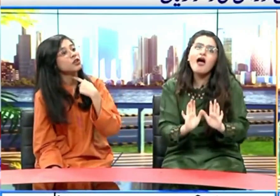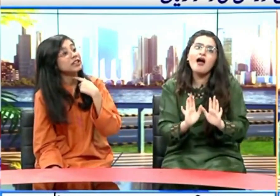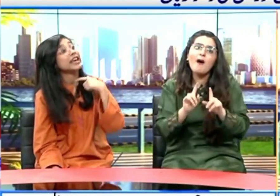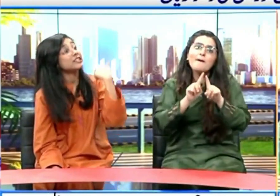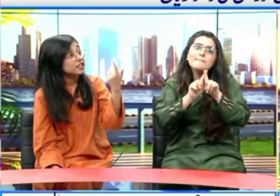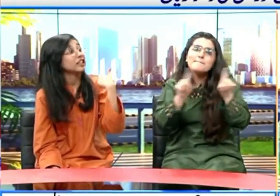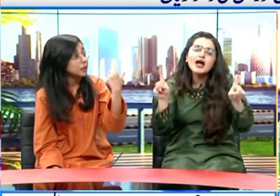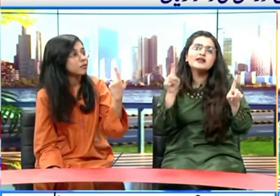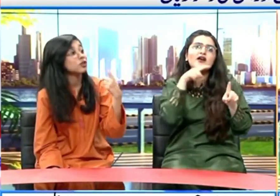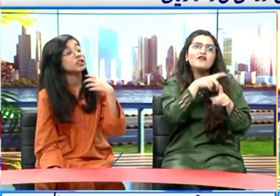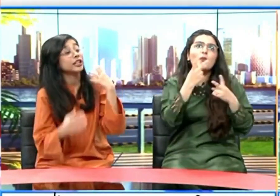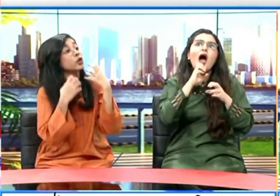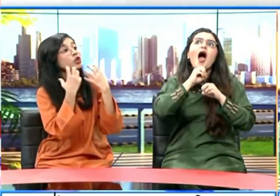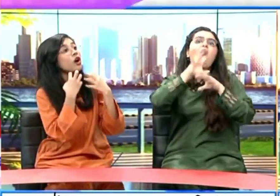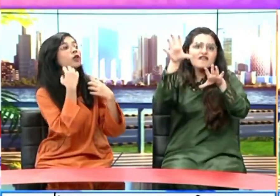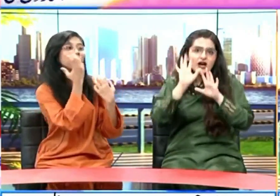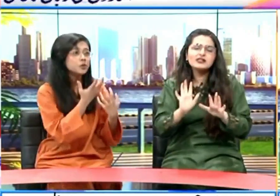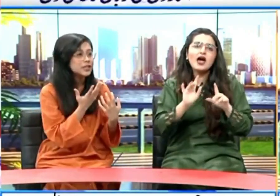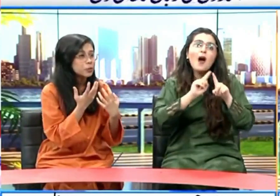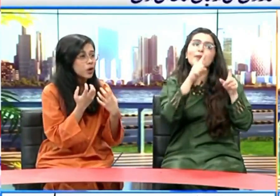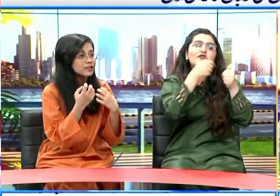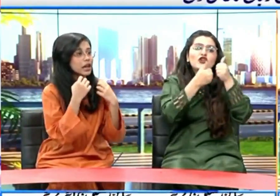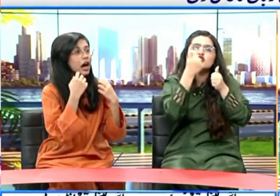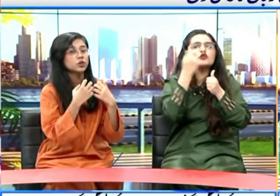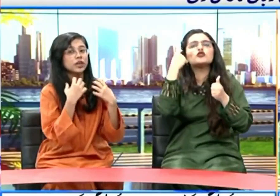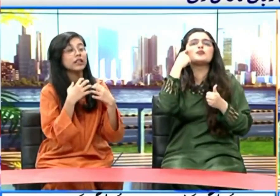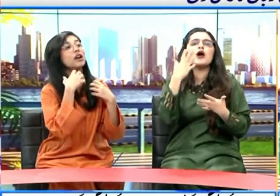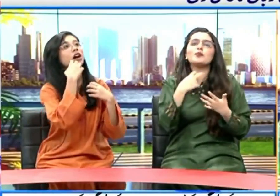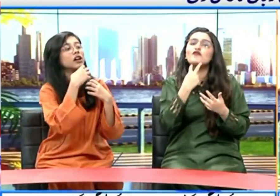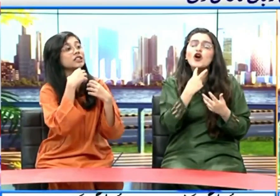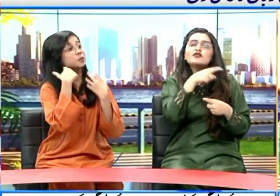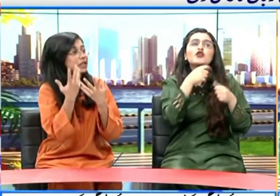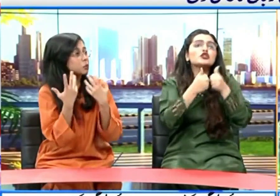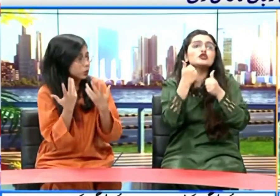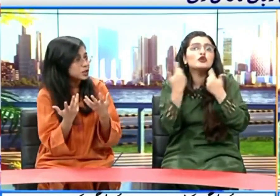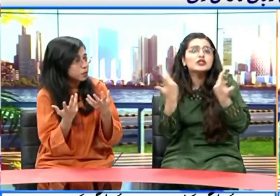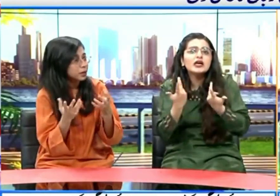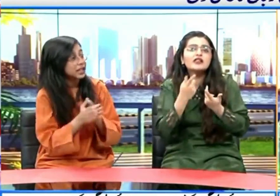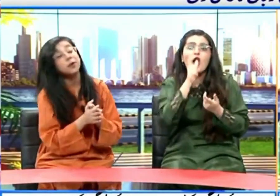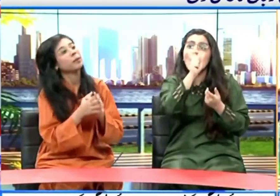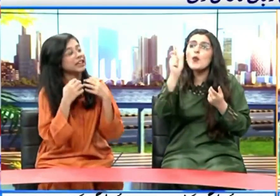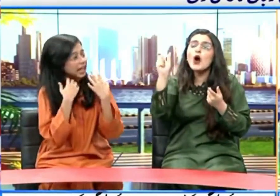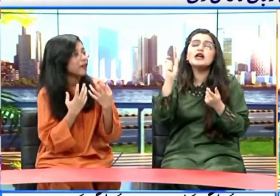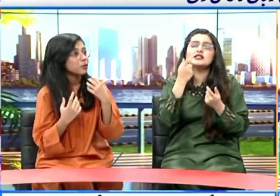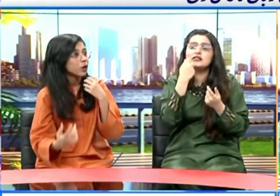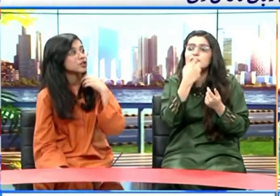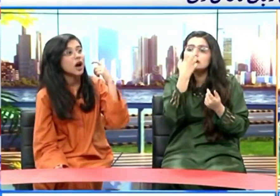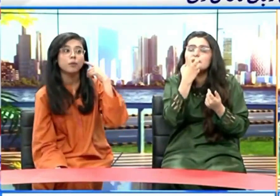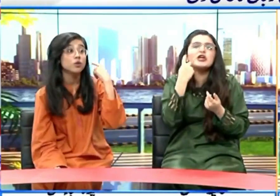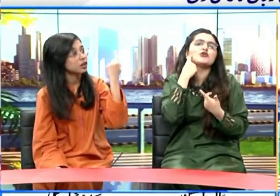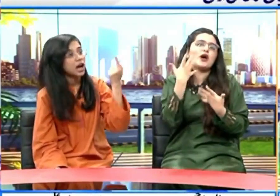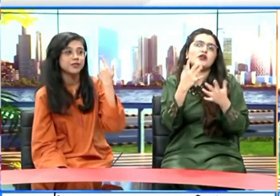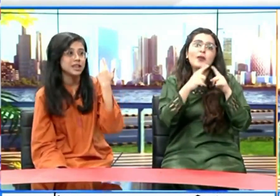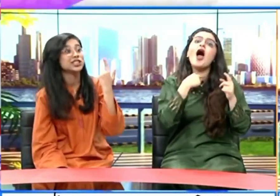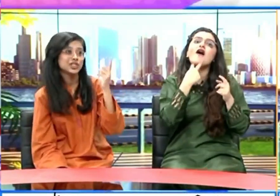cannot vocalize it. They can scream. They don't know how to use that voice and how to speak words properly. But they have a voice, تو آپ